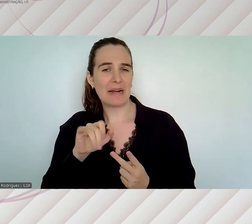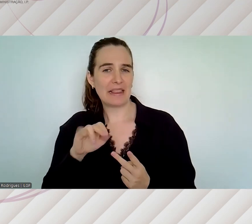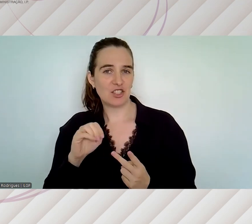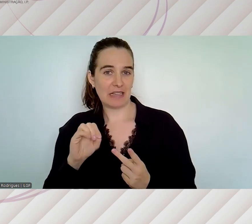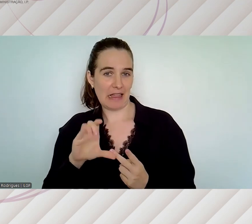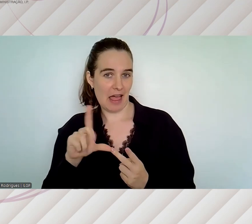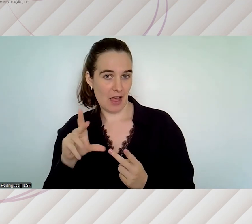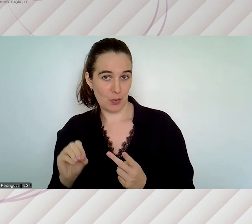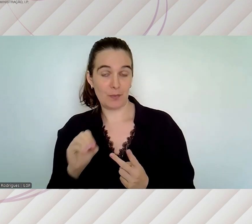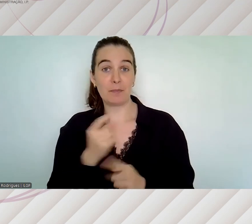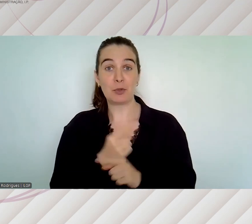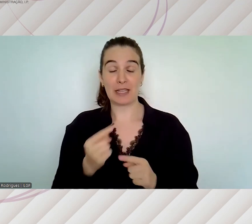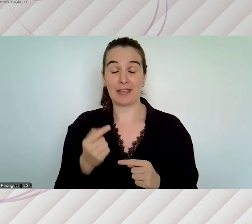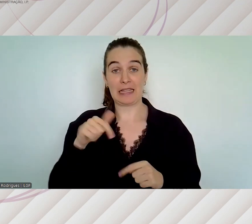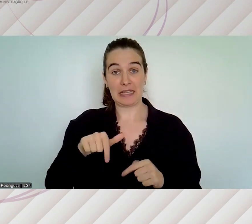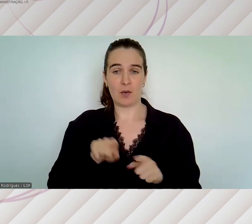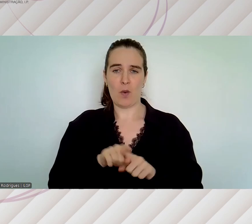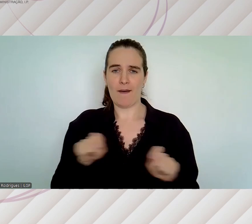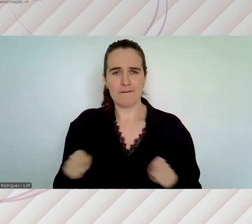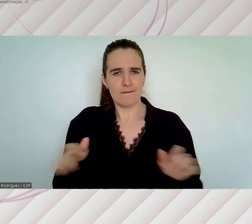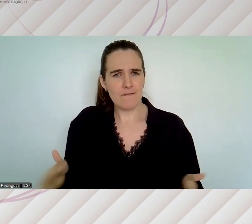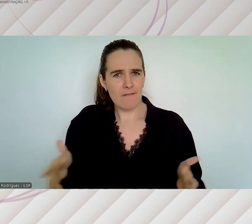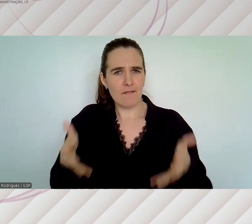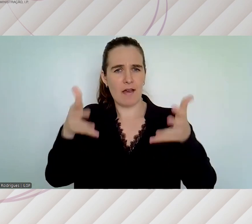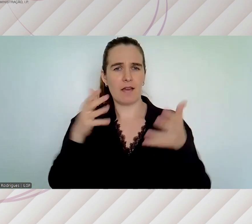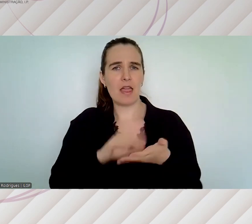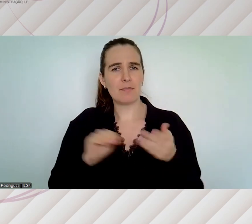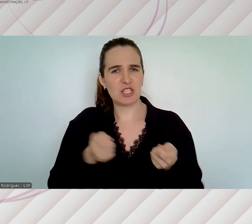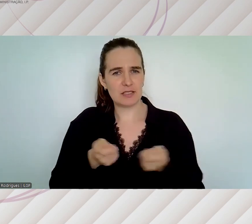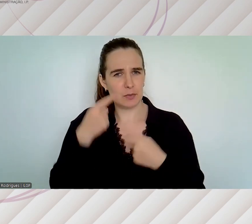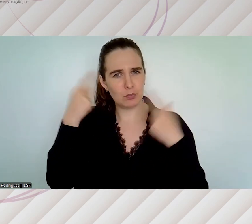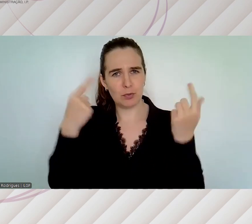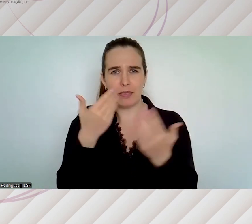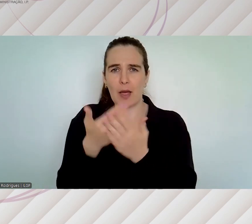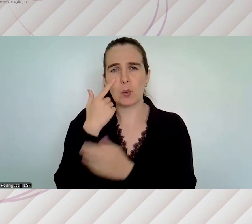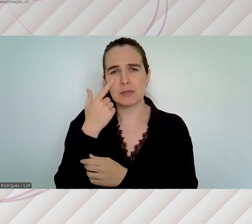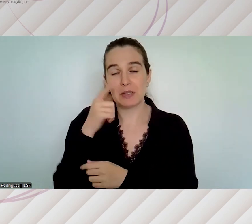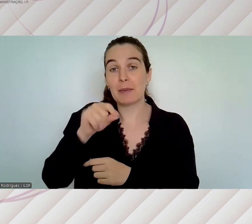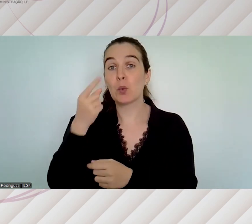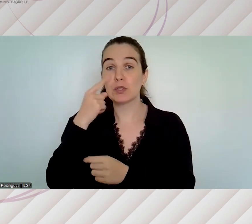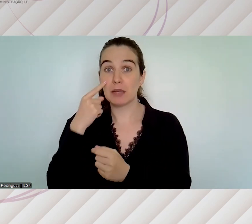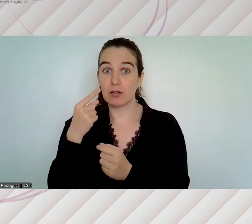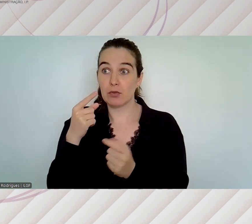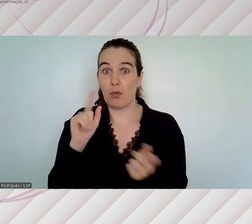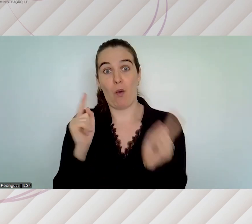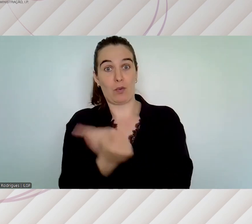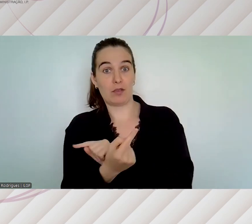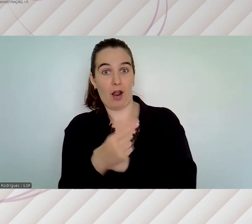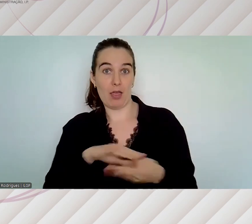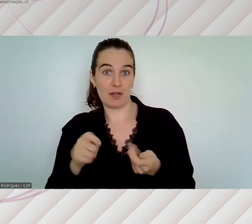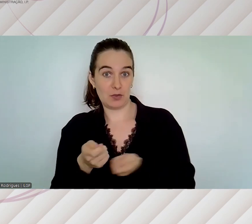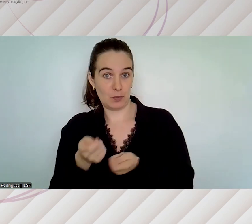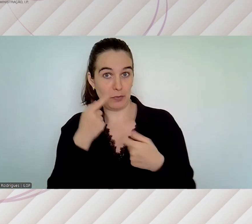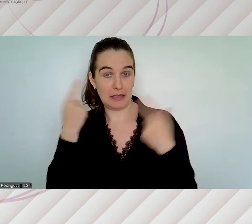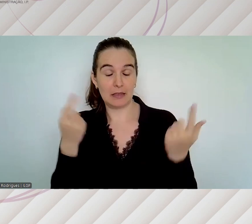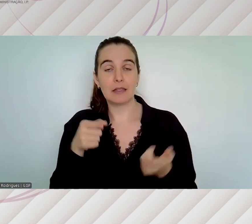INA, mobilização da administração pública para o conhecimento e a mobilização do conhecimento para a administração pública,